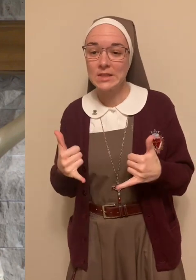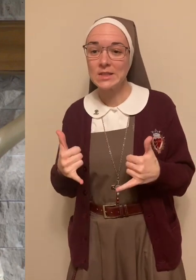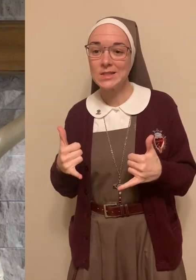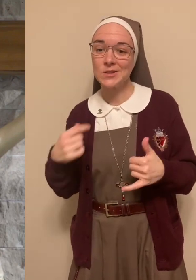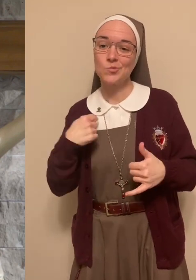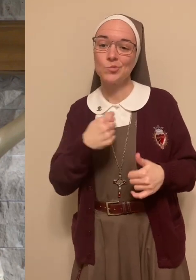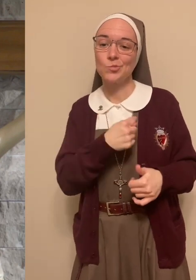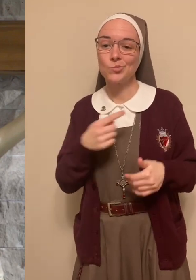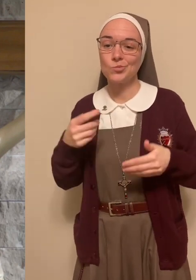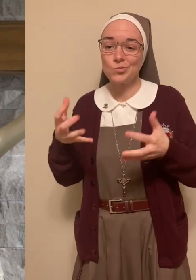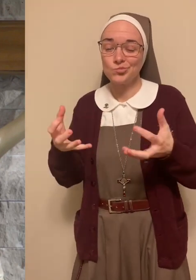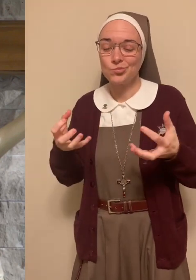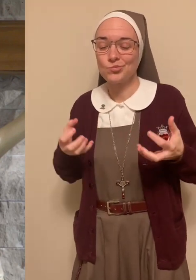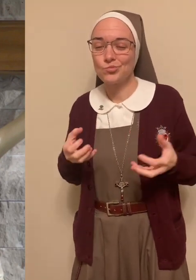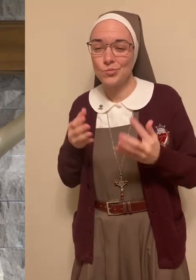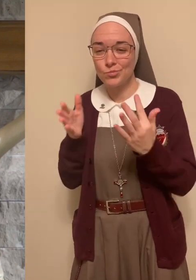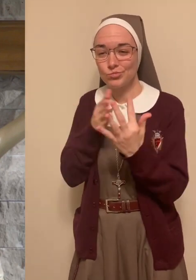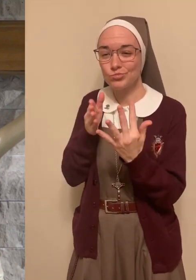Hoy queremos